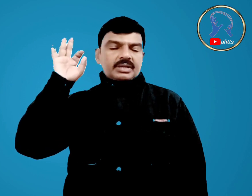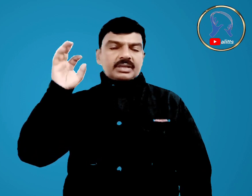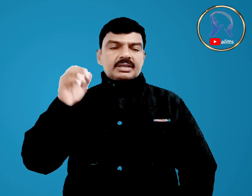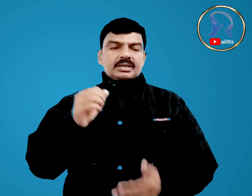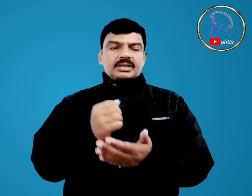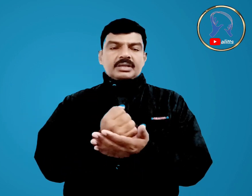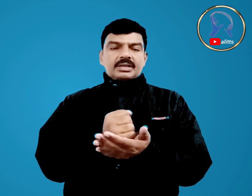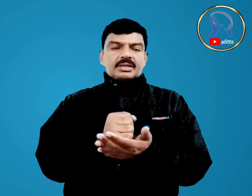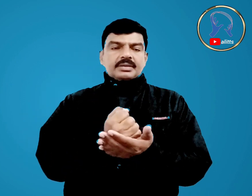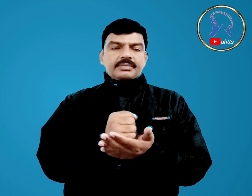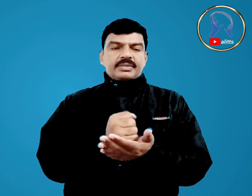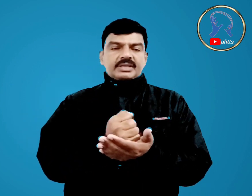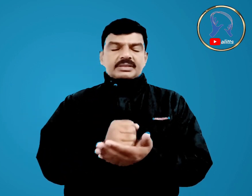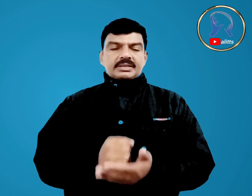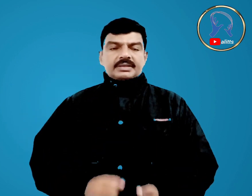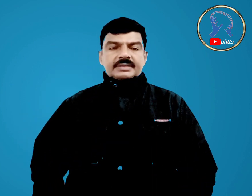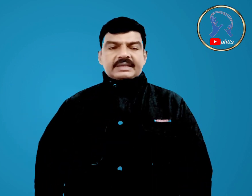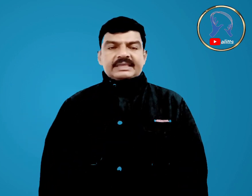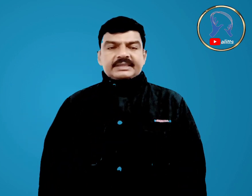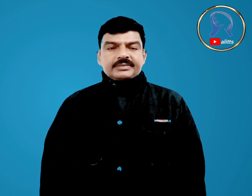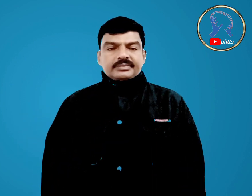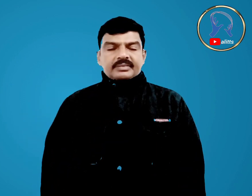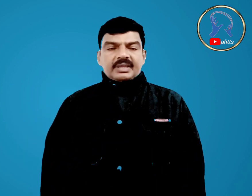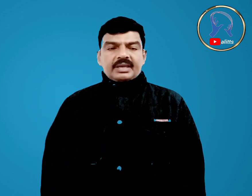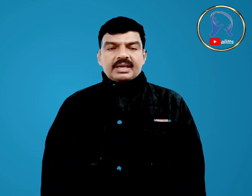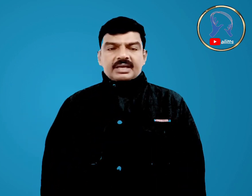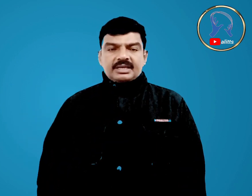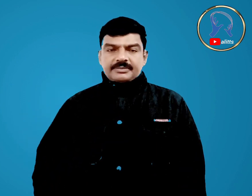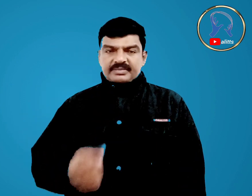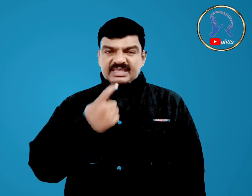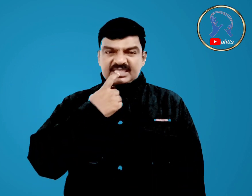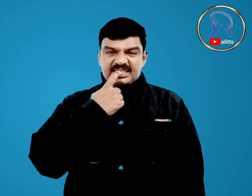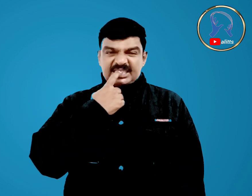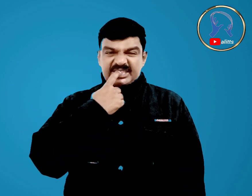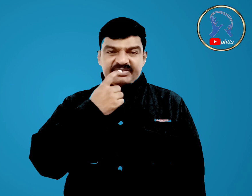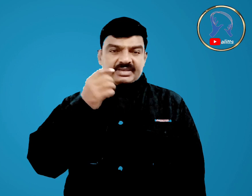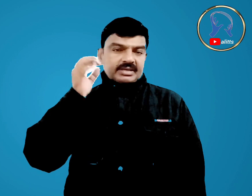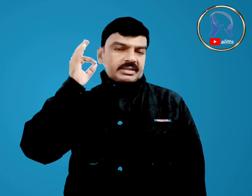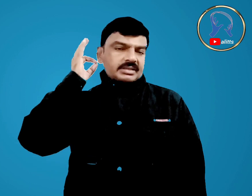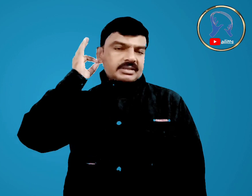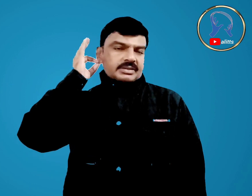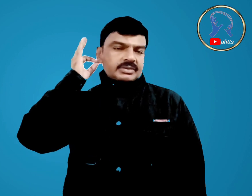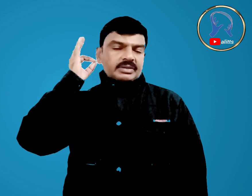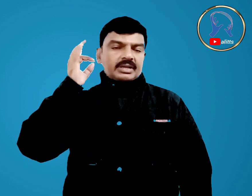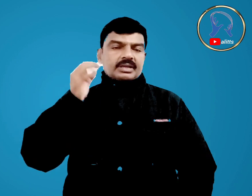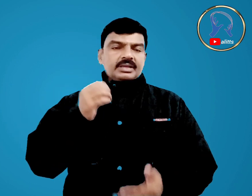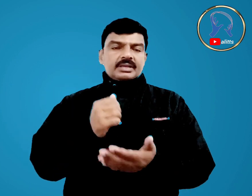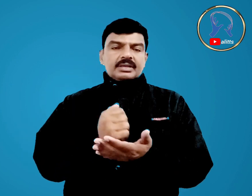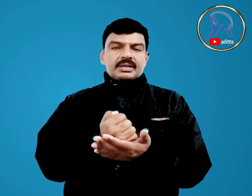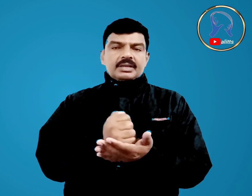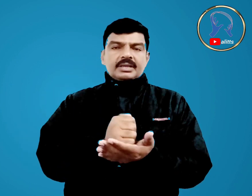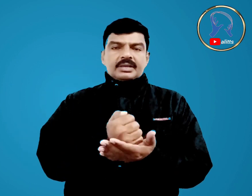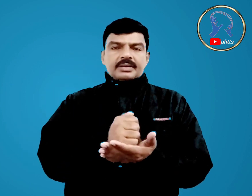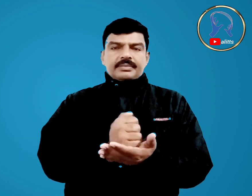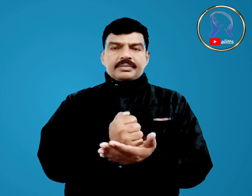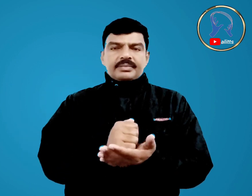सुनहरी मिक्स। निकल सफेद सुनहरी